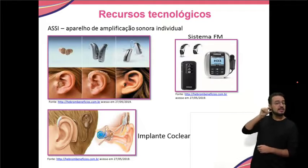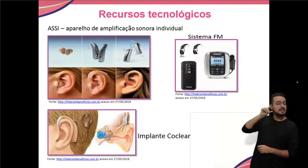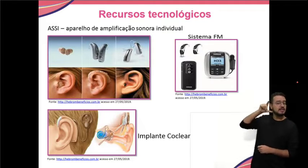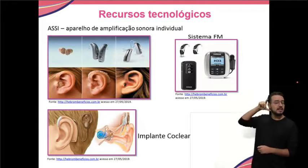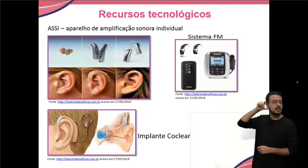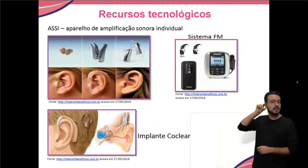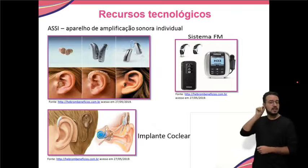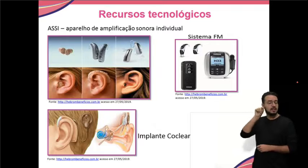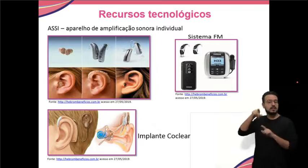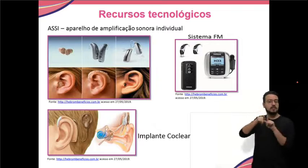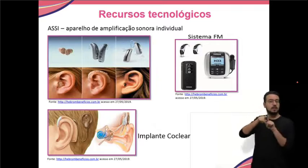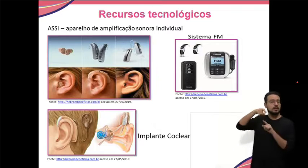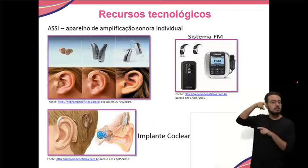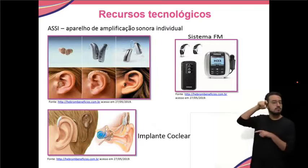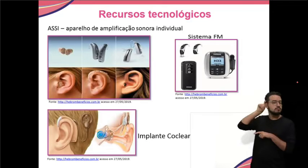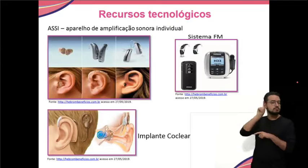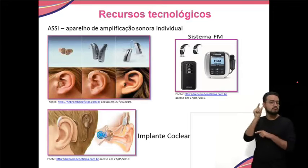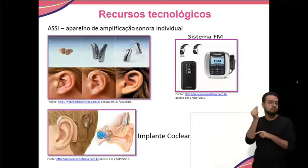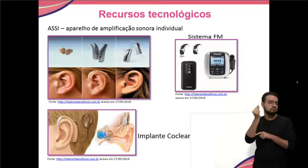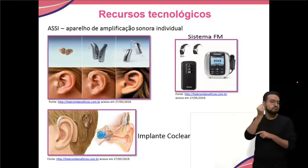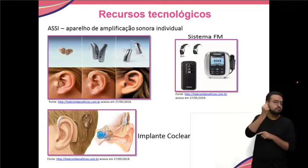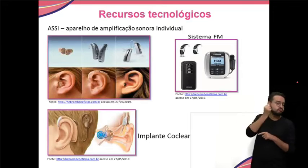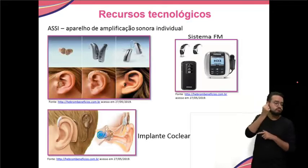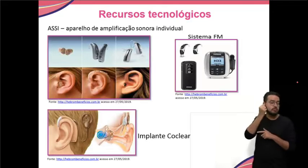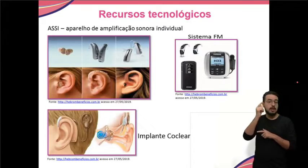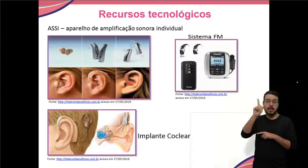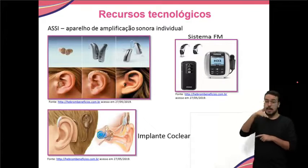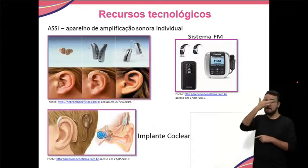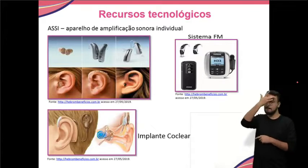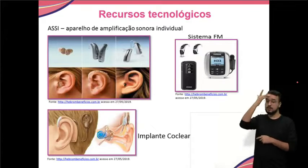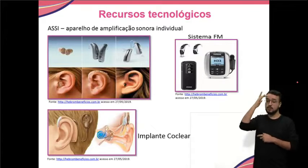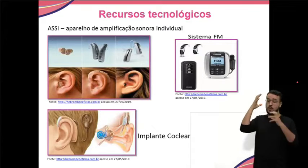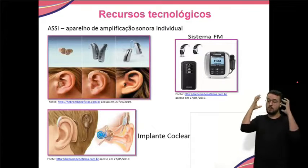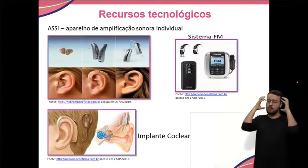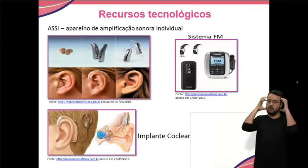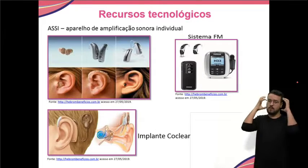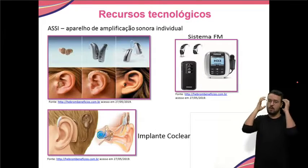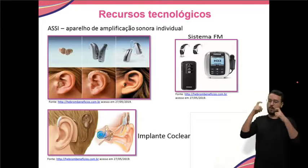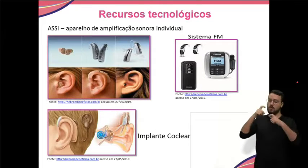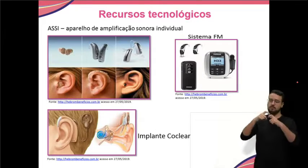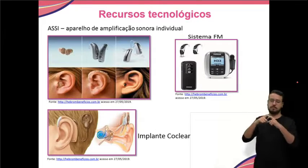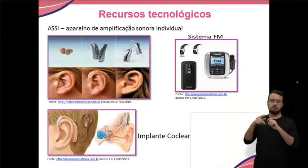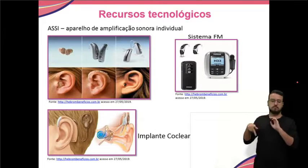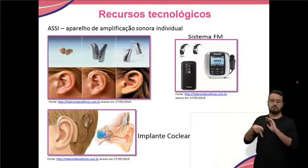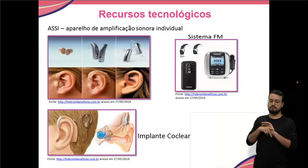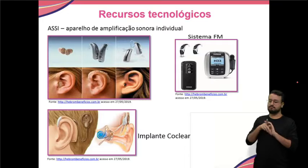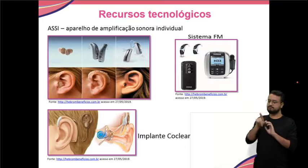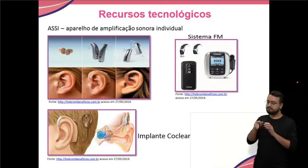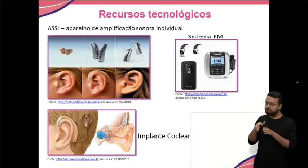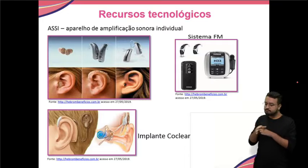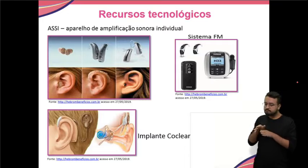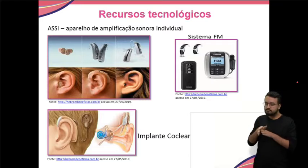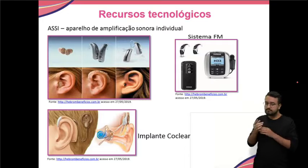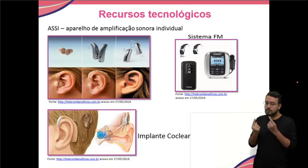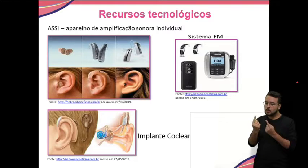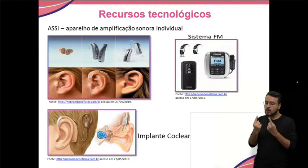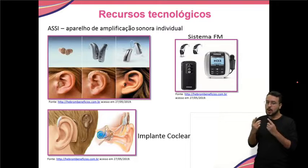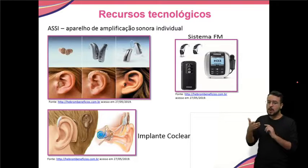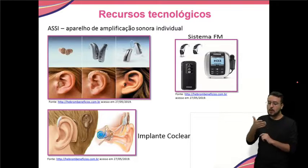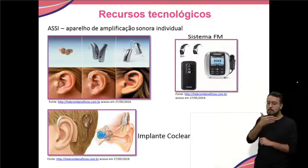que serve, isso é o profissional fonoaudiólogo que vai indicar qual aparelho é indicado para qual pessoa,